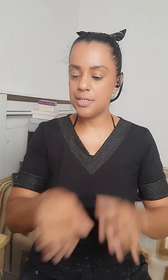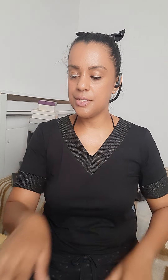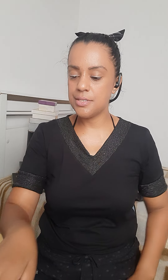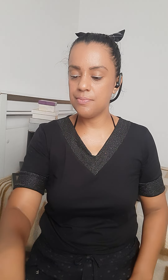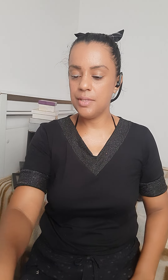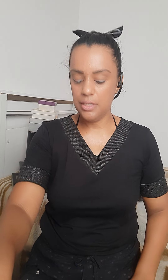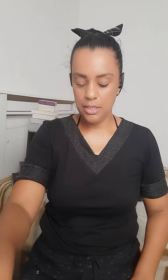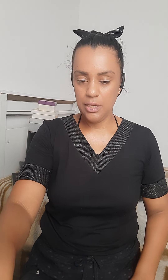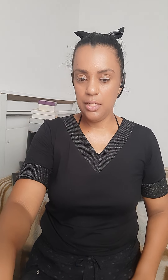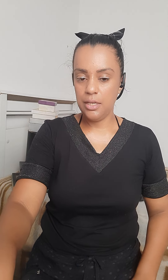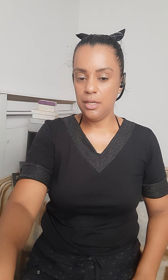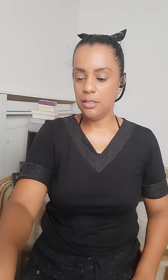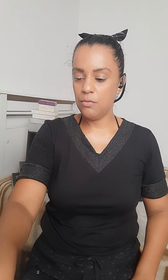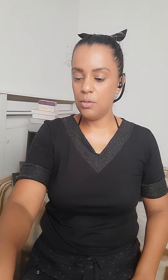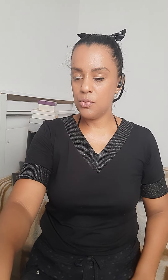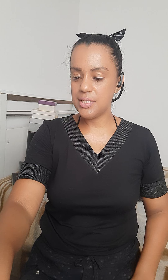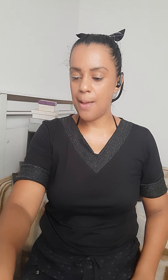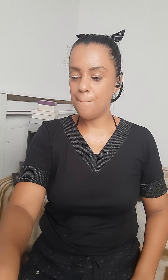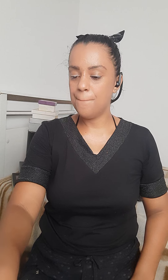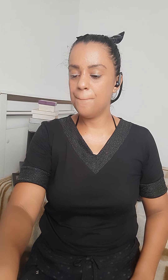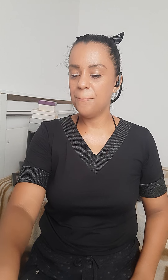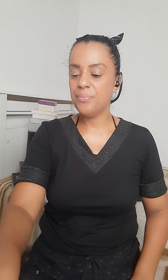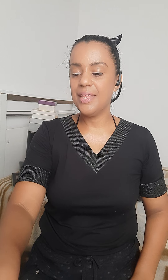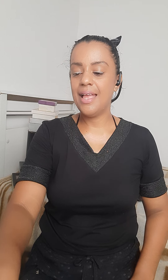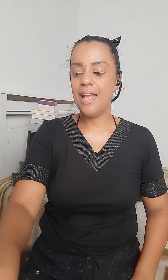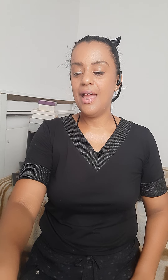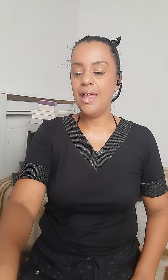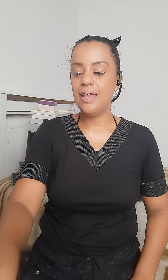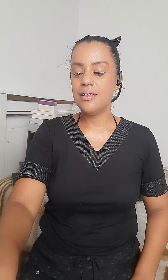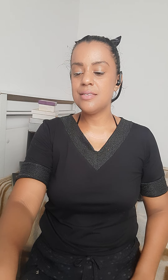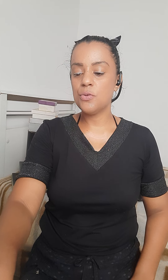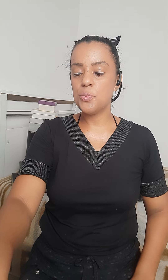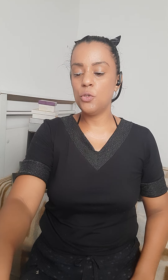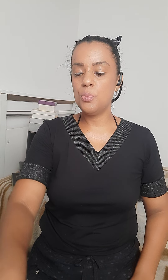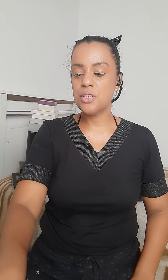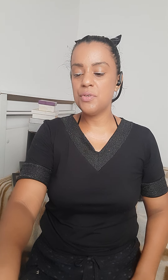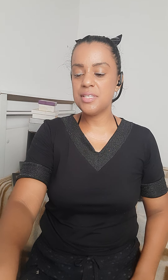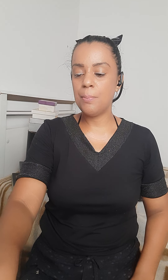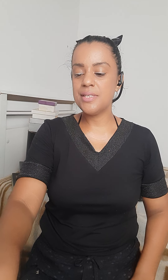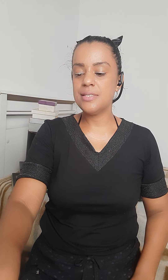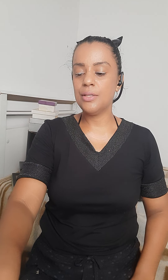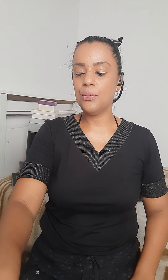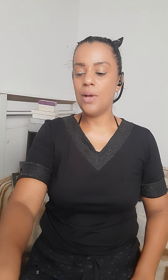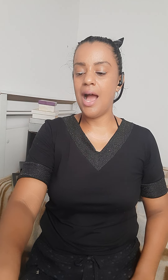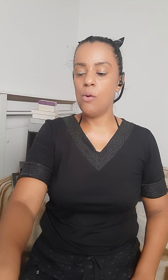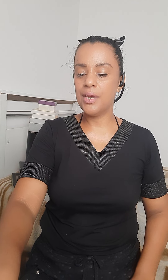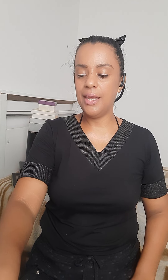vocês. Então vamos lá. São os pronomes que eu vou estar passando. Alguém,